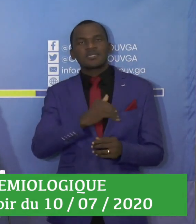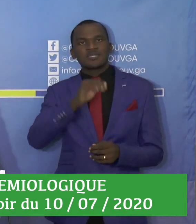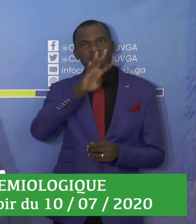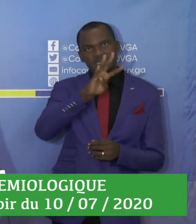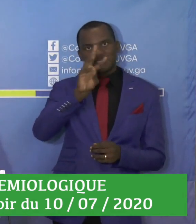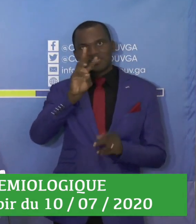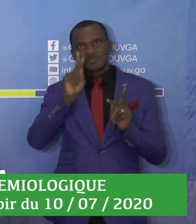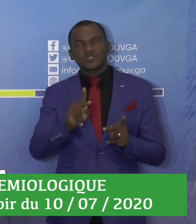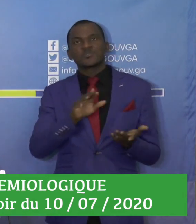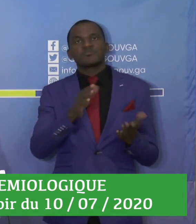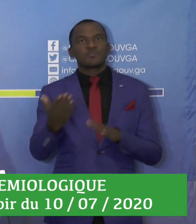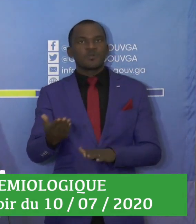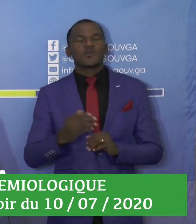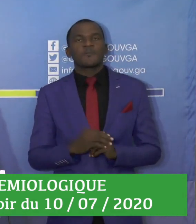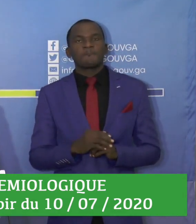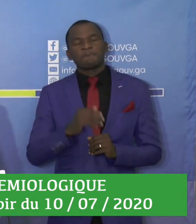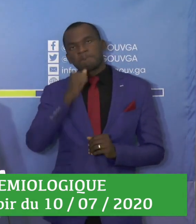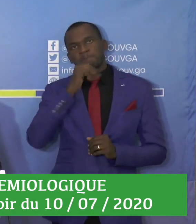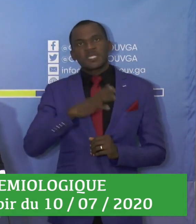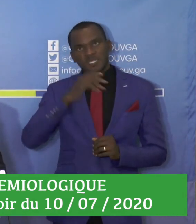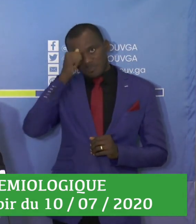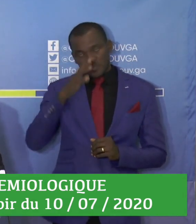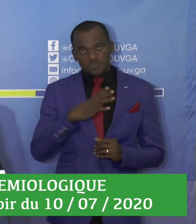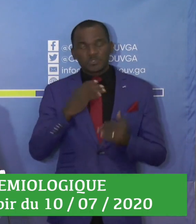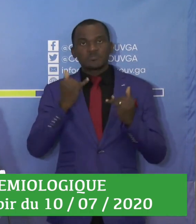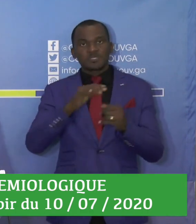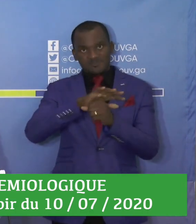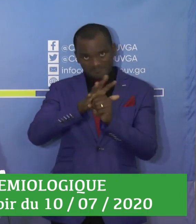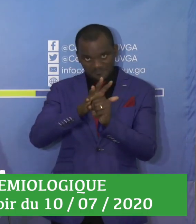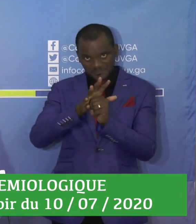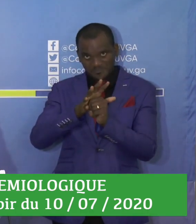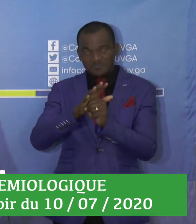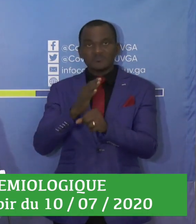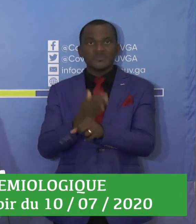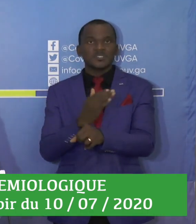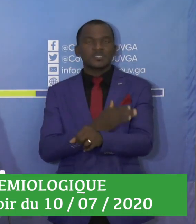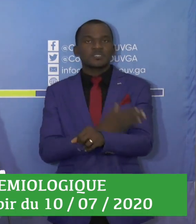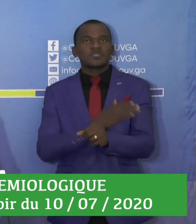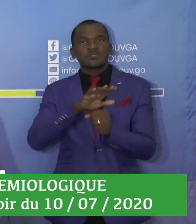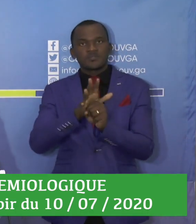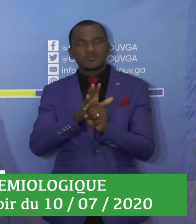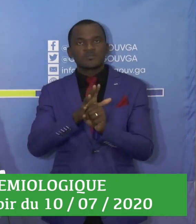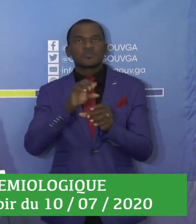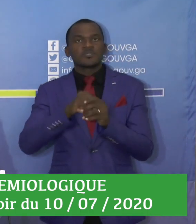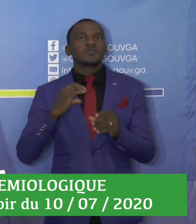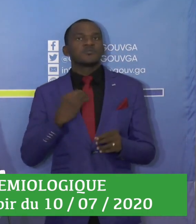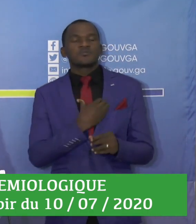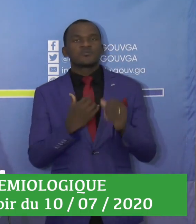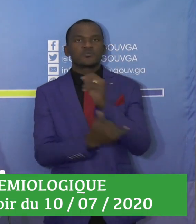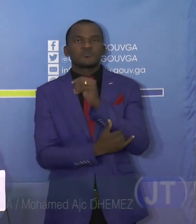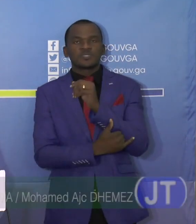décédés. Mesdames et messieurs, l'évolution de la situation épidémiologique de la Covid-19 dans notre